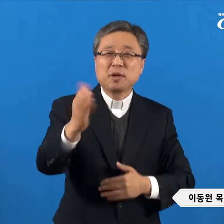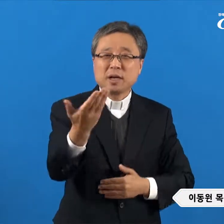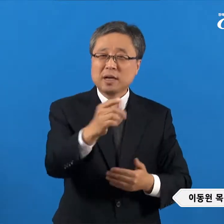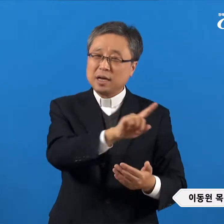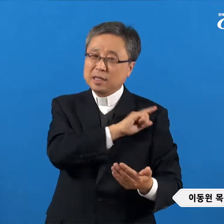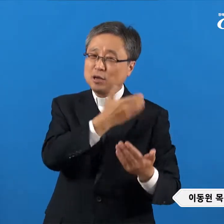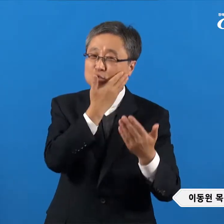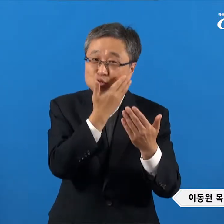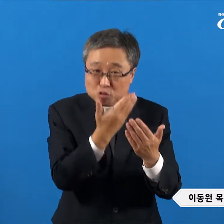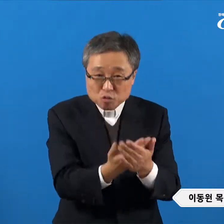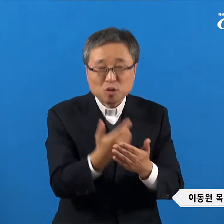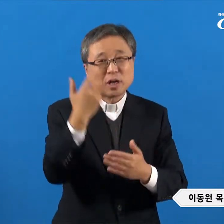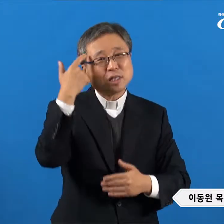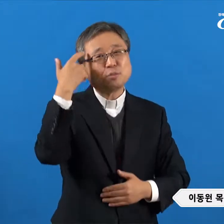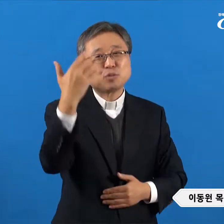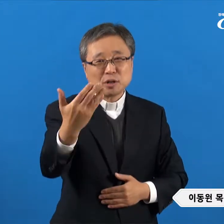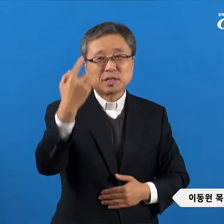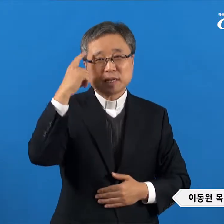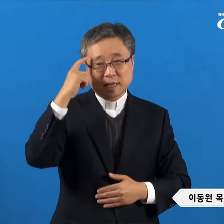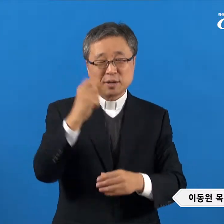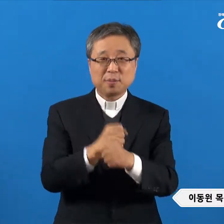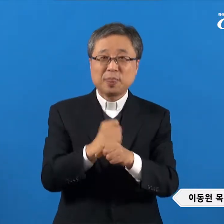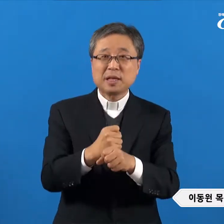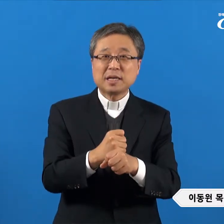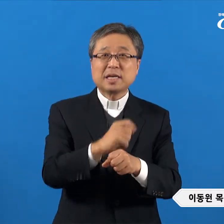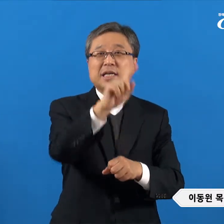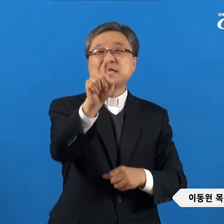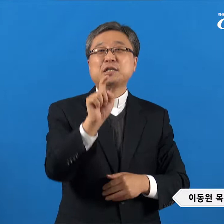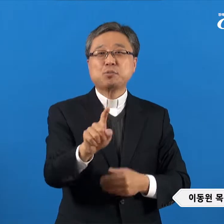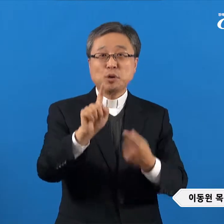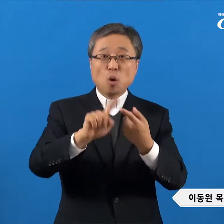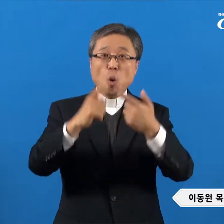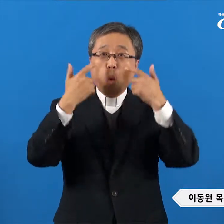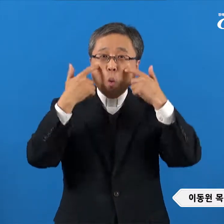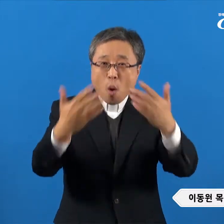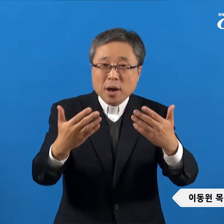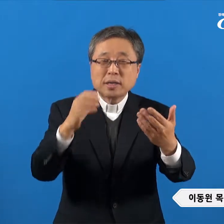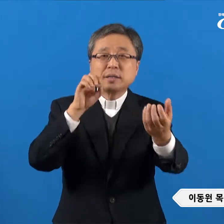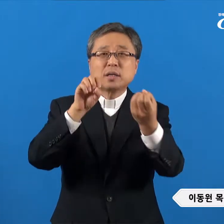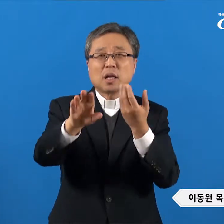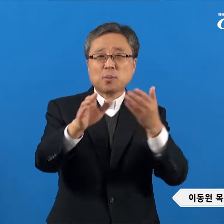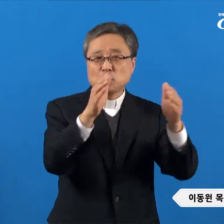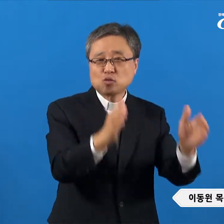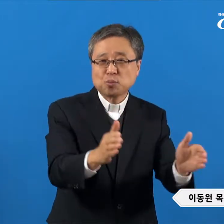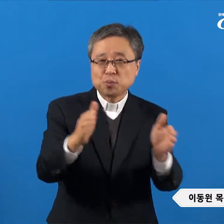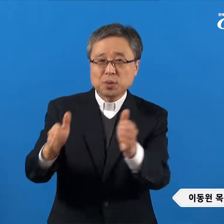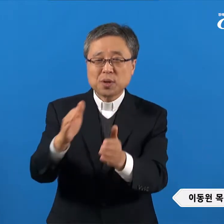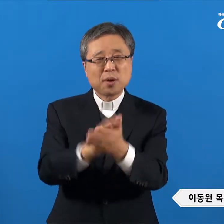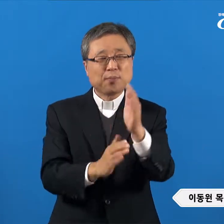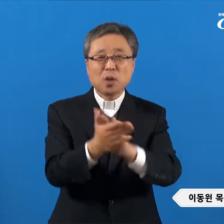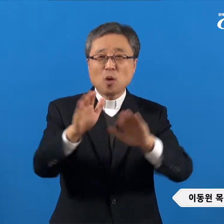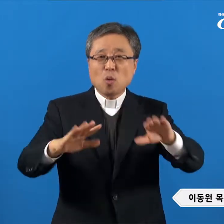중요한 물음이라고 생각합니다. 이 질문에 대한 확실한 대답의 준비 없이 금년 한 해를